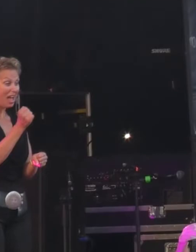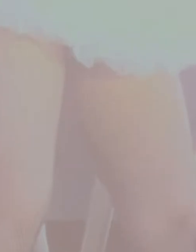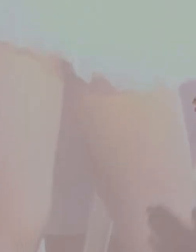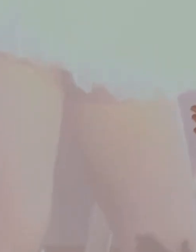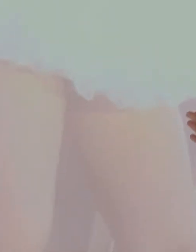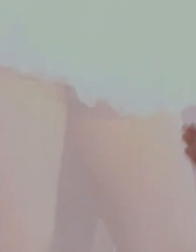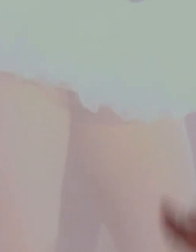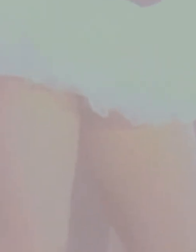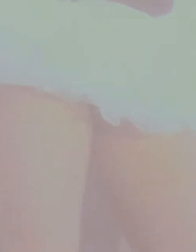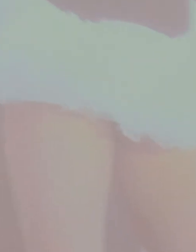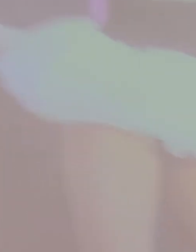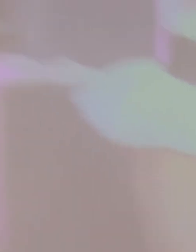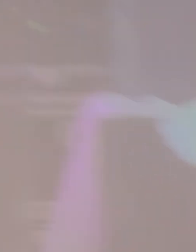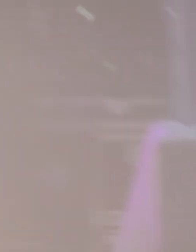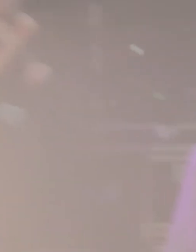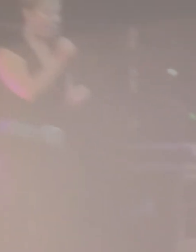til priden.